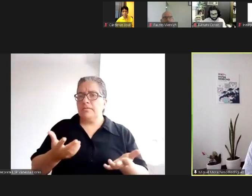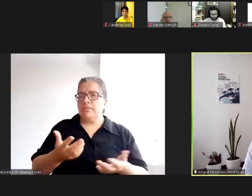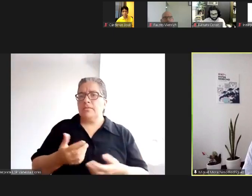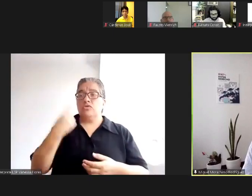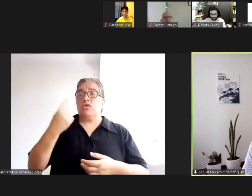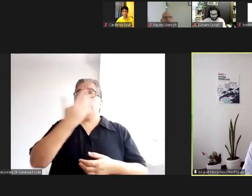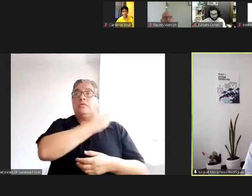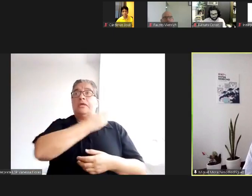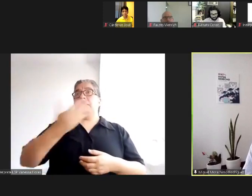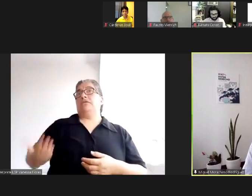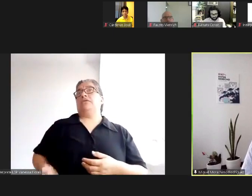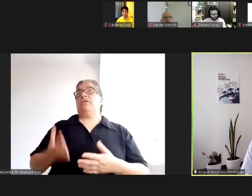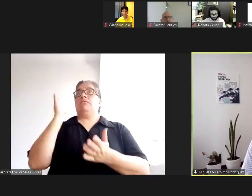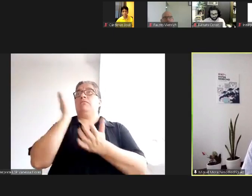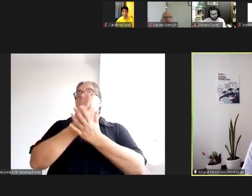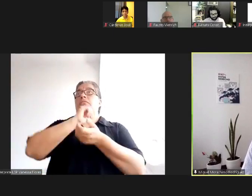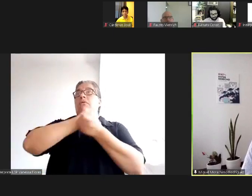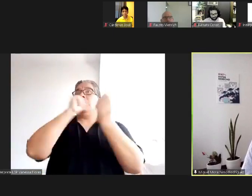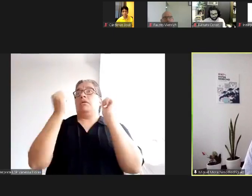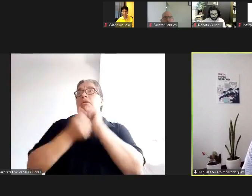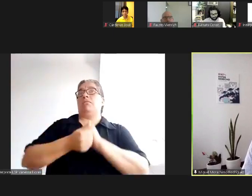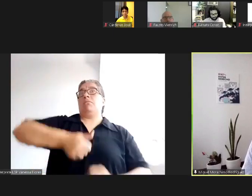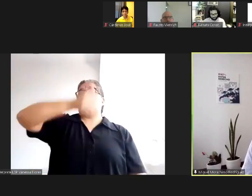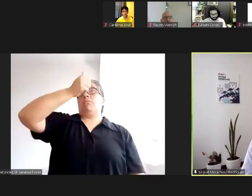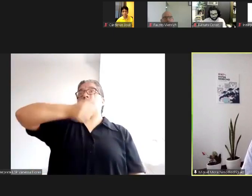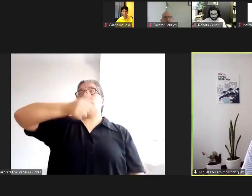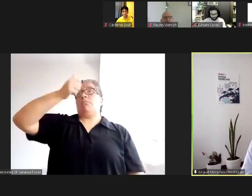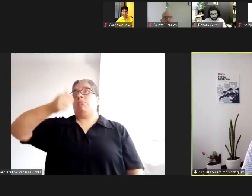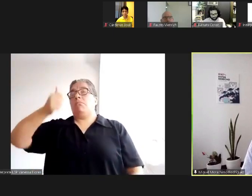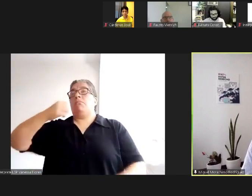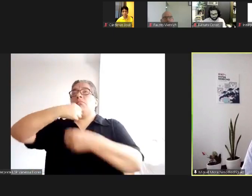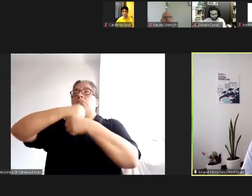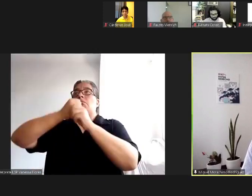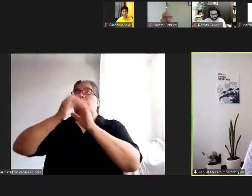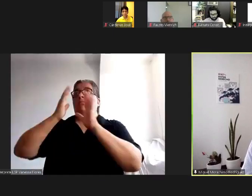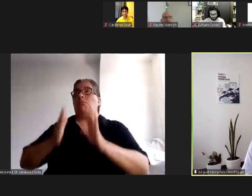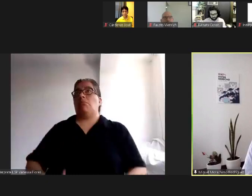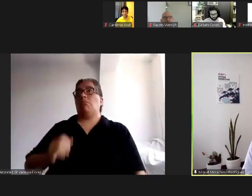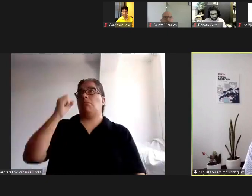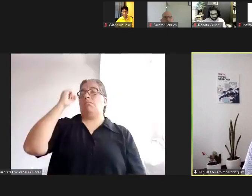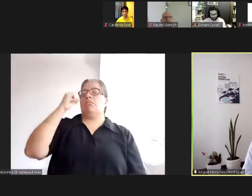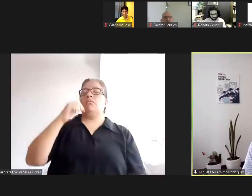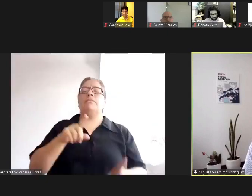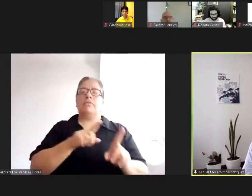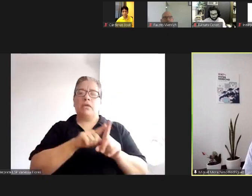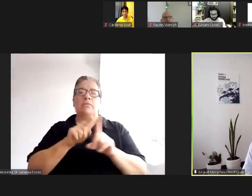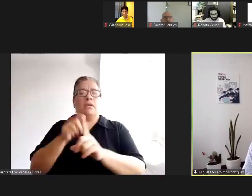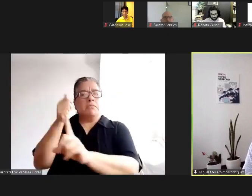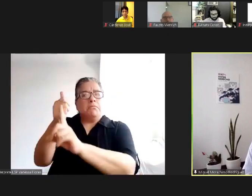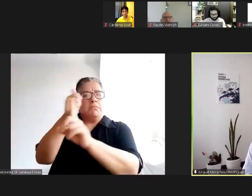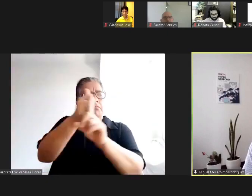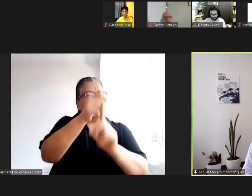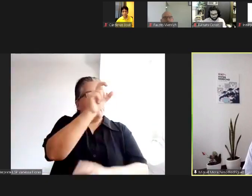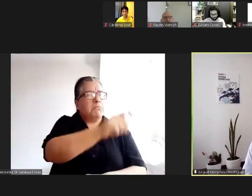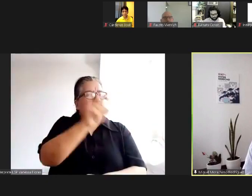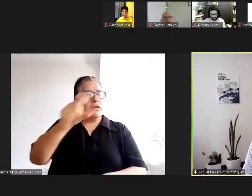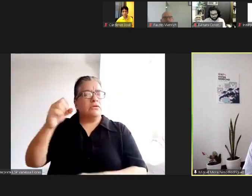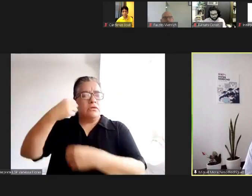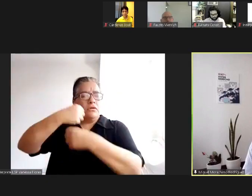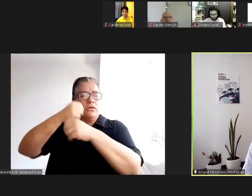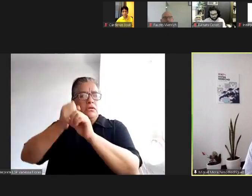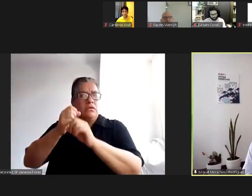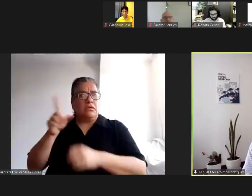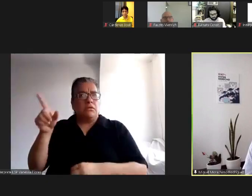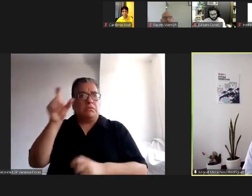las cosas o que la autoridad de derechos de autor cambie las cosas, sino que también depende de autores y creadores, ¿no? Entre nosotros